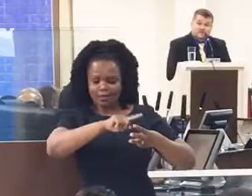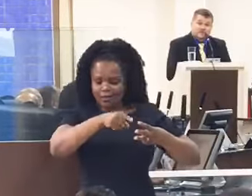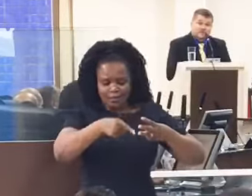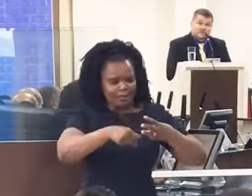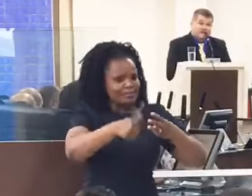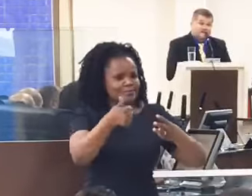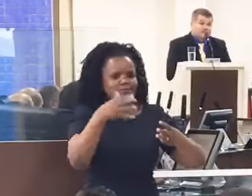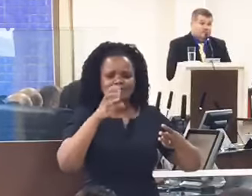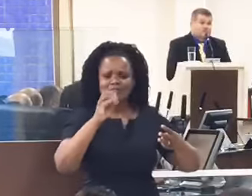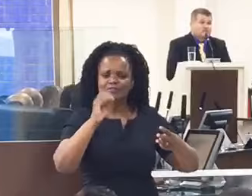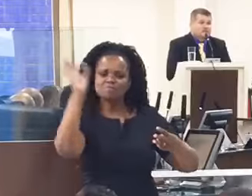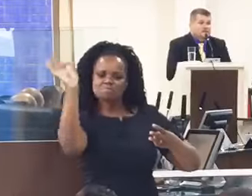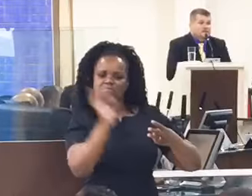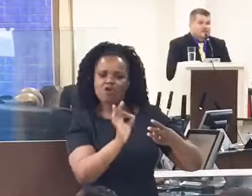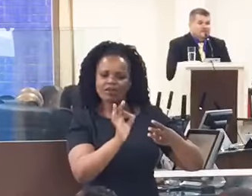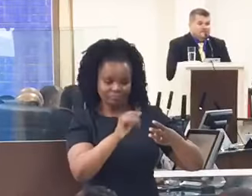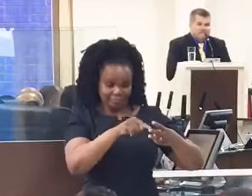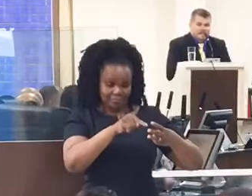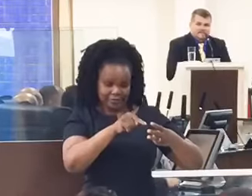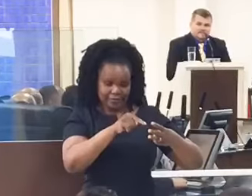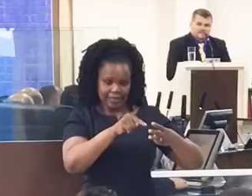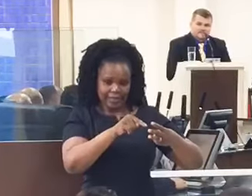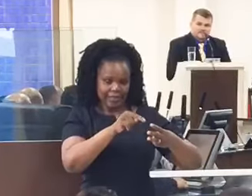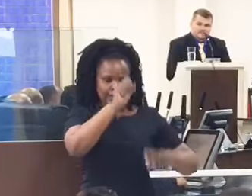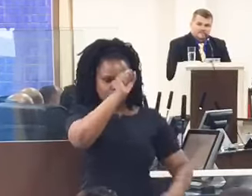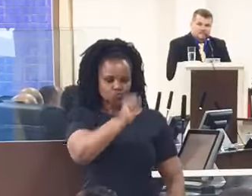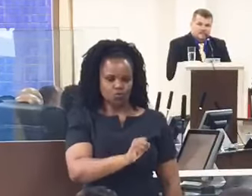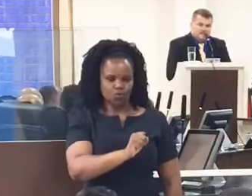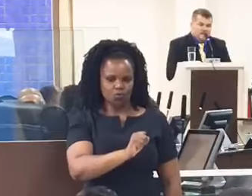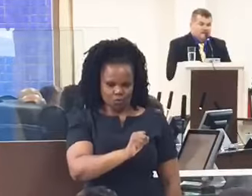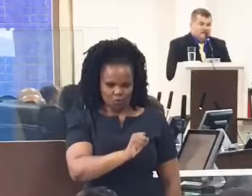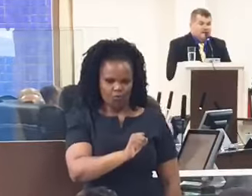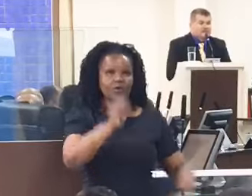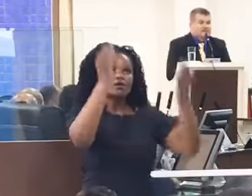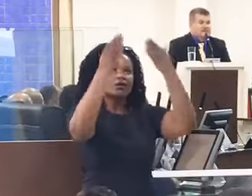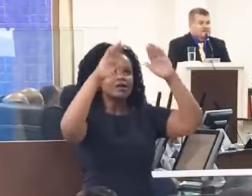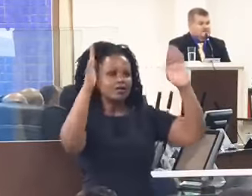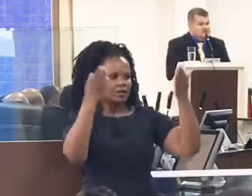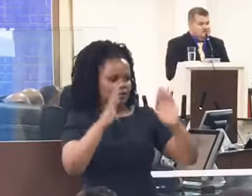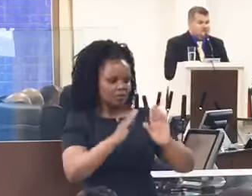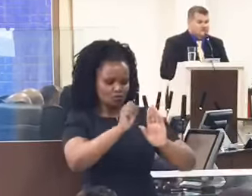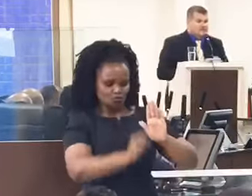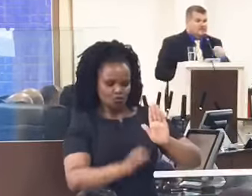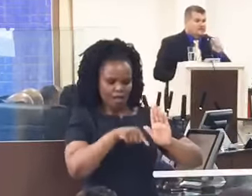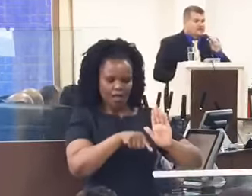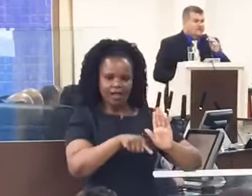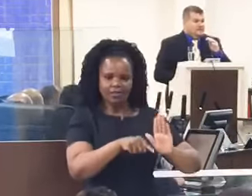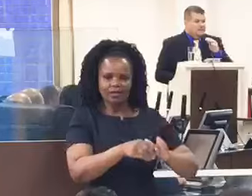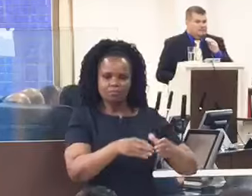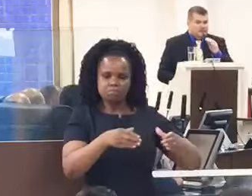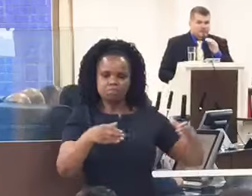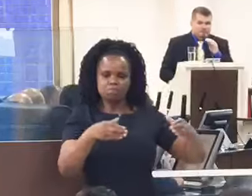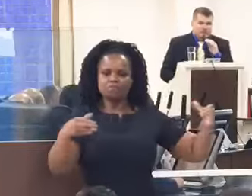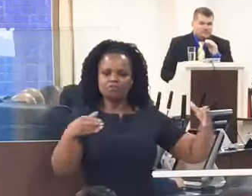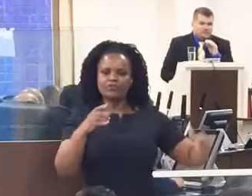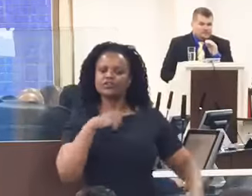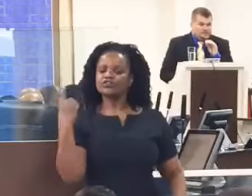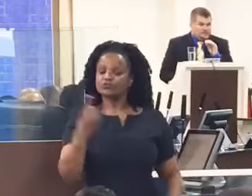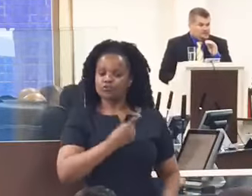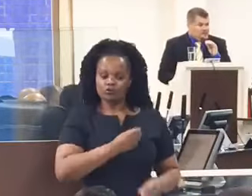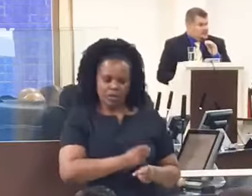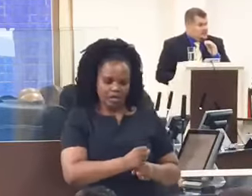região toda. É a região sul que mais cresce em Paranaguá. E não deixando também de ter os